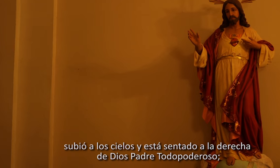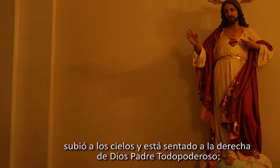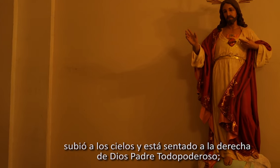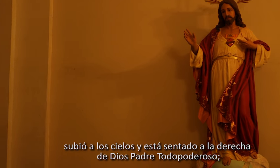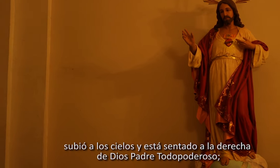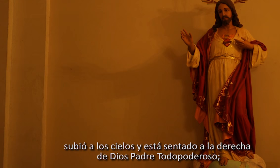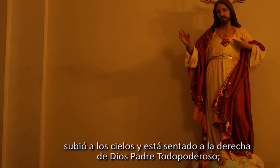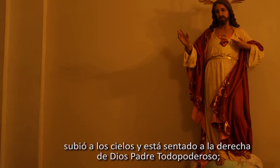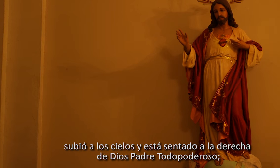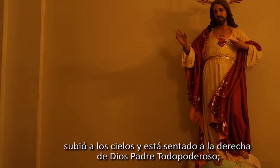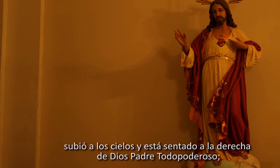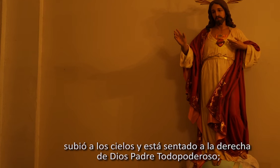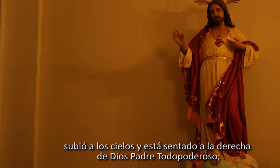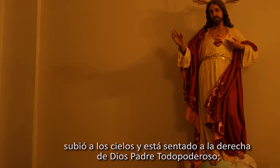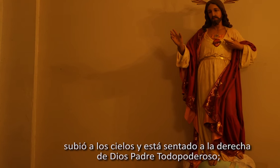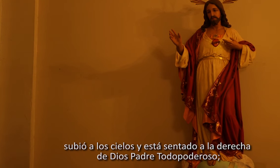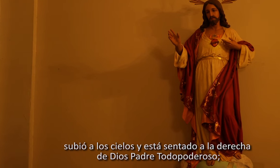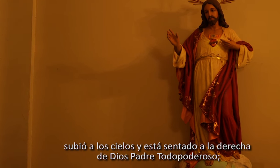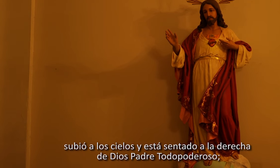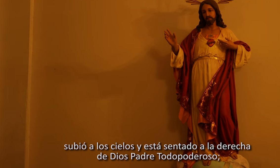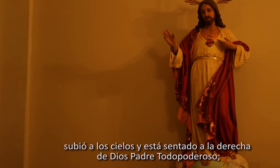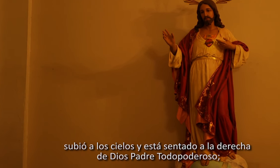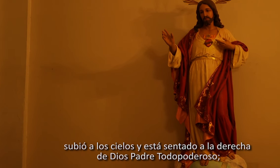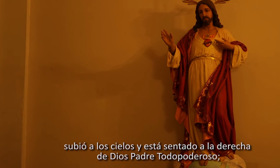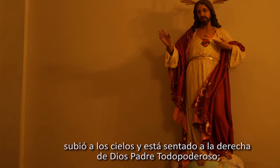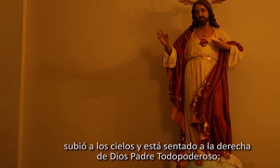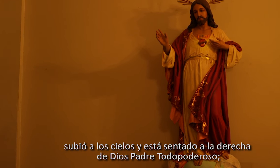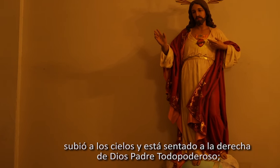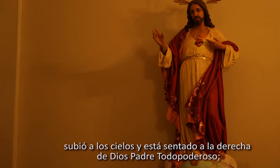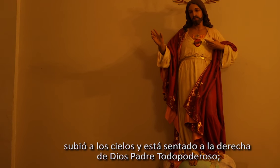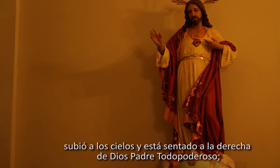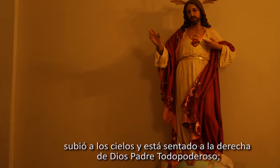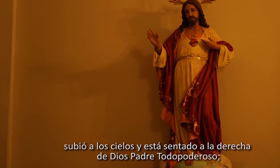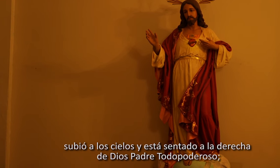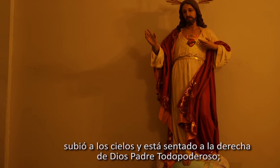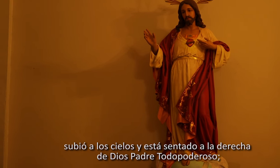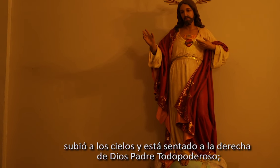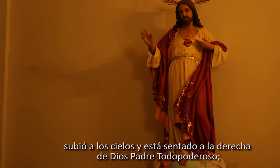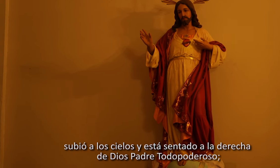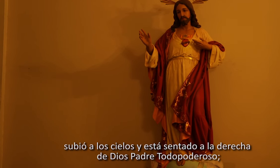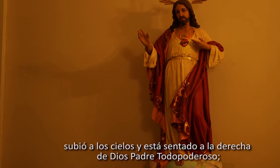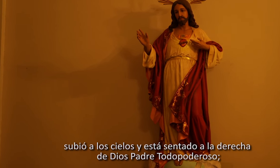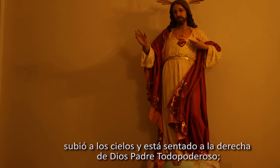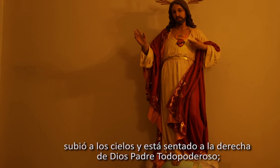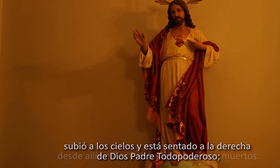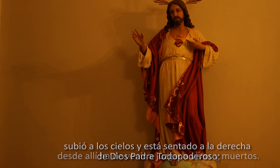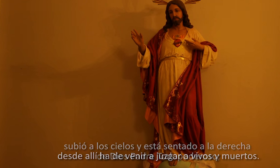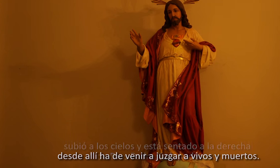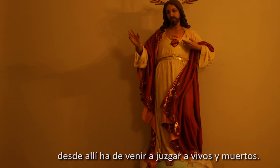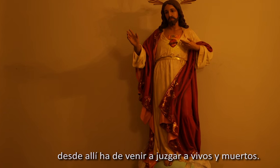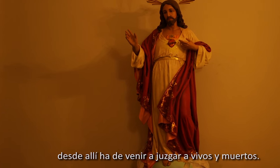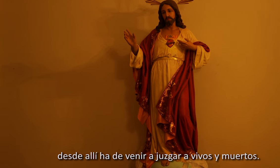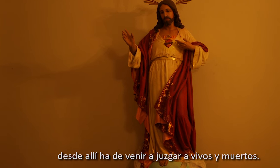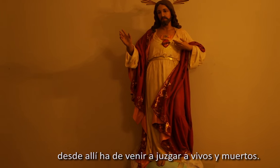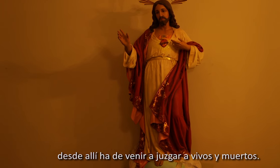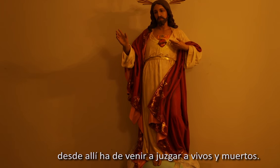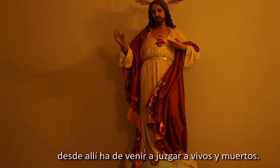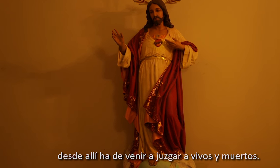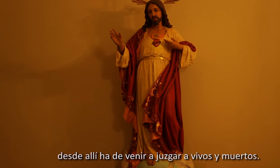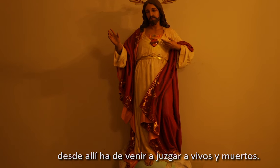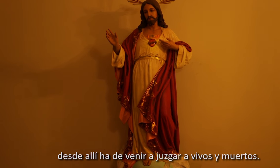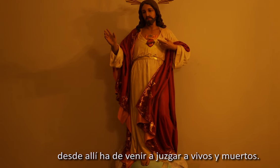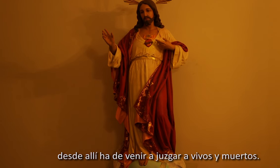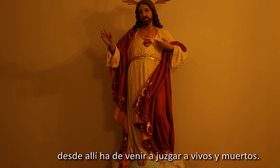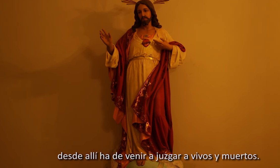Subió a los cielos. Y está sentado a la derecha de Dios Padre Todopoderoso. Desde